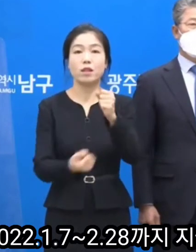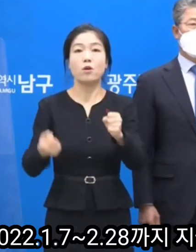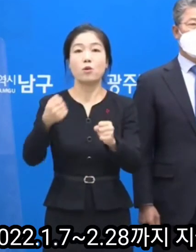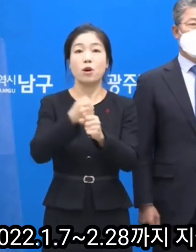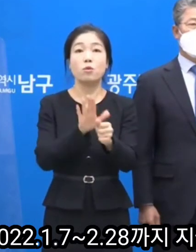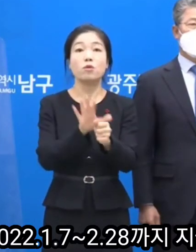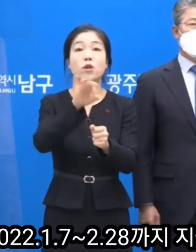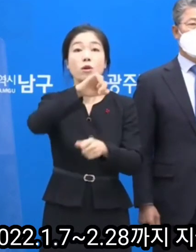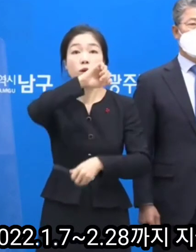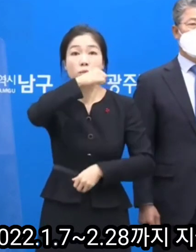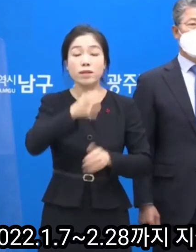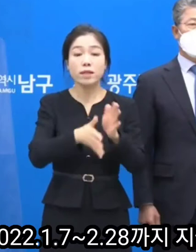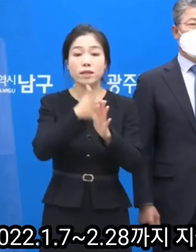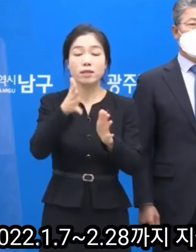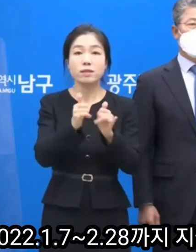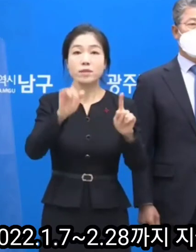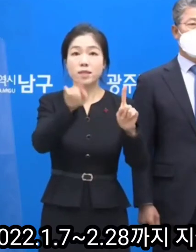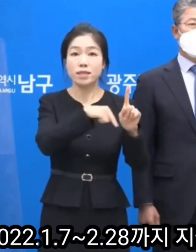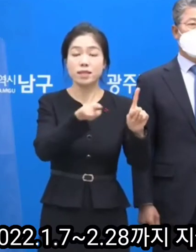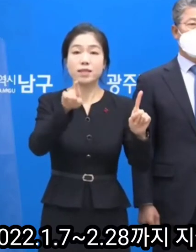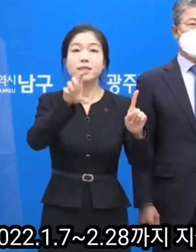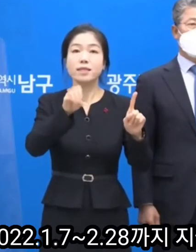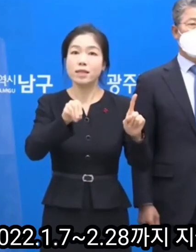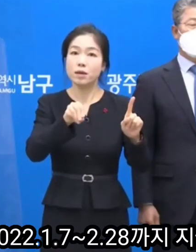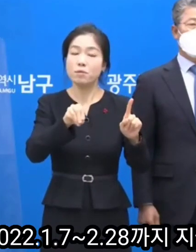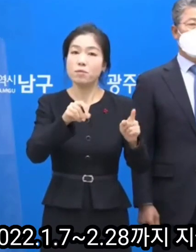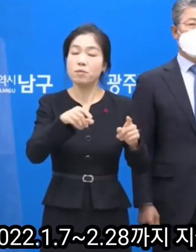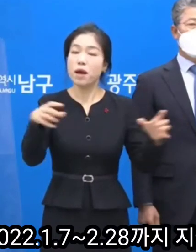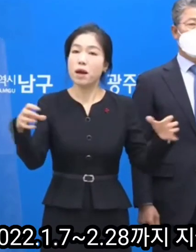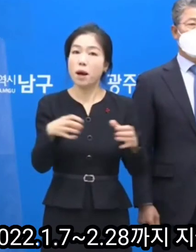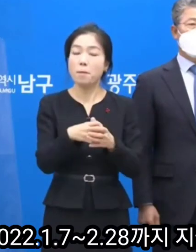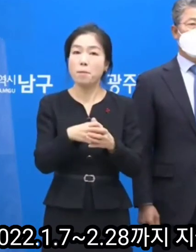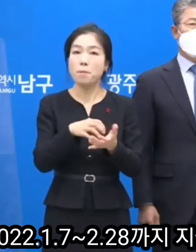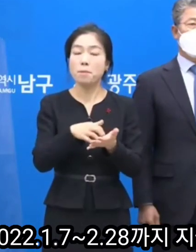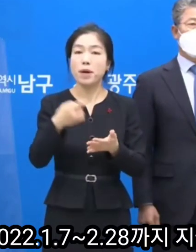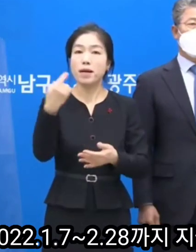일상회복지원금 예산은 시민 1인당 10만 원씩 총